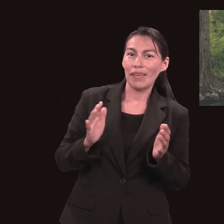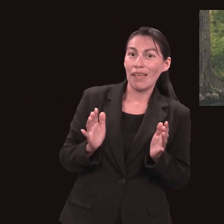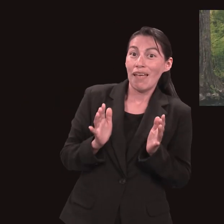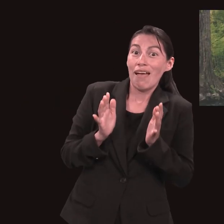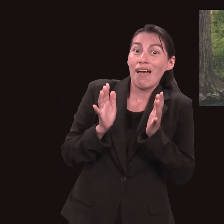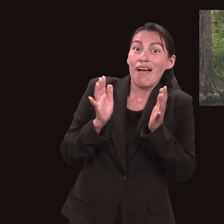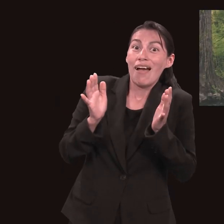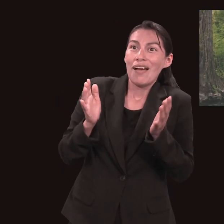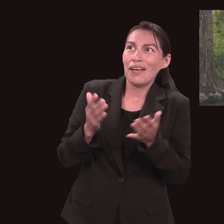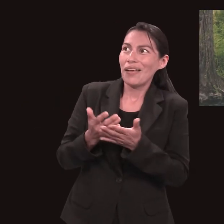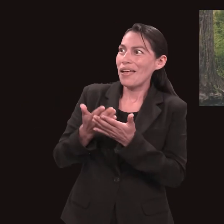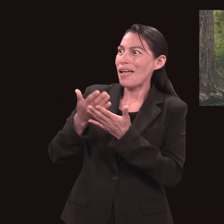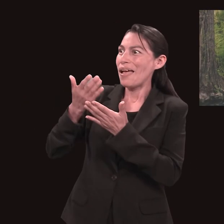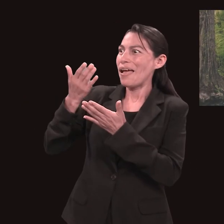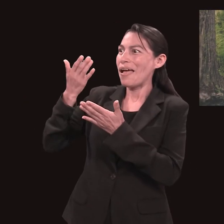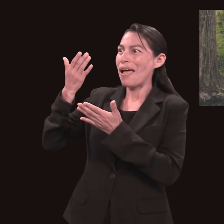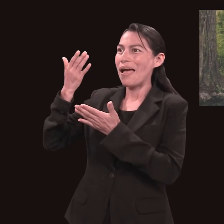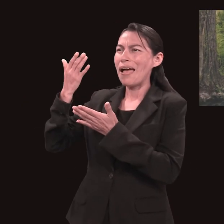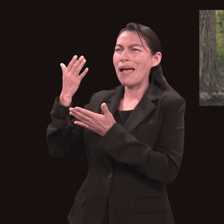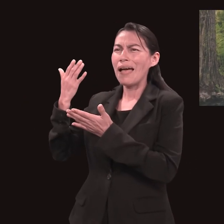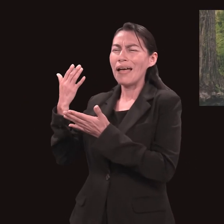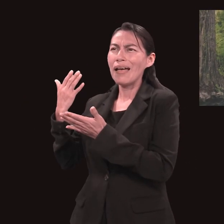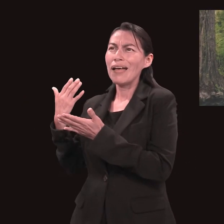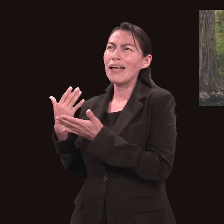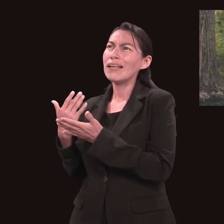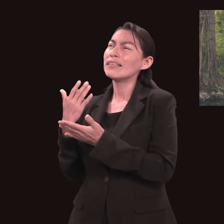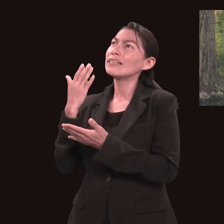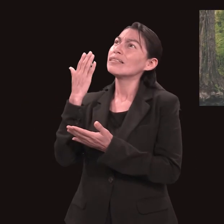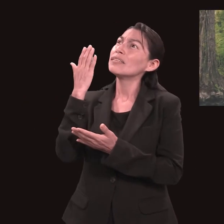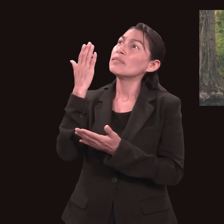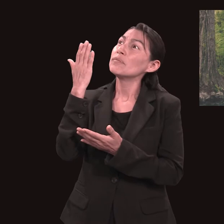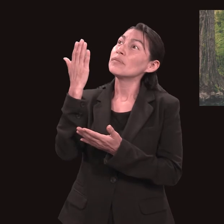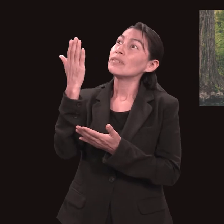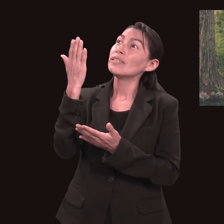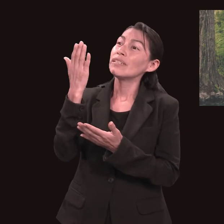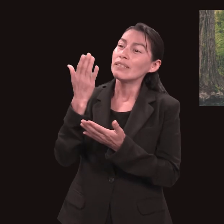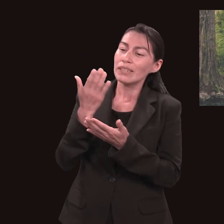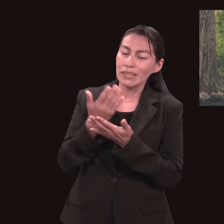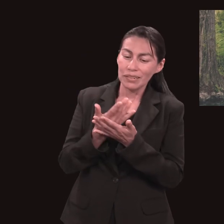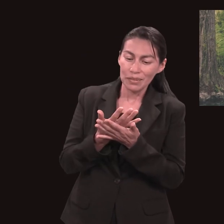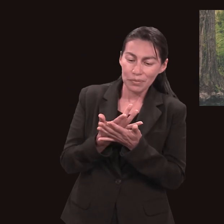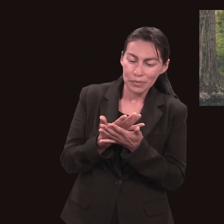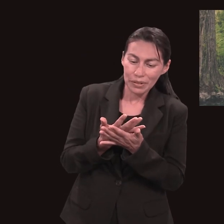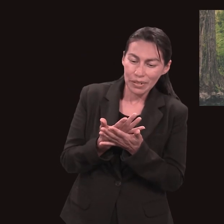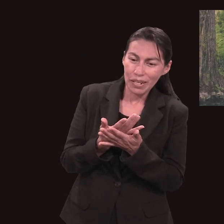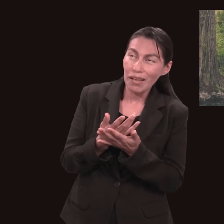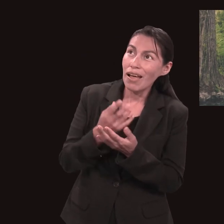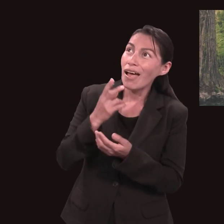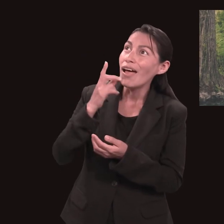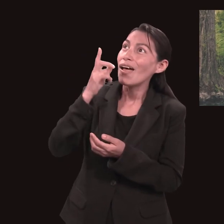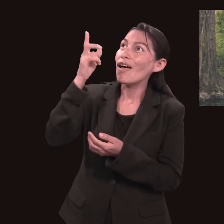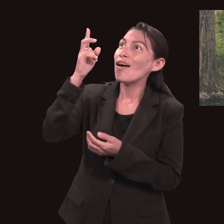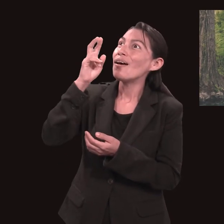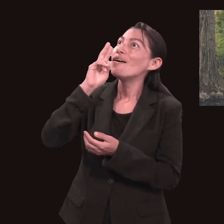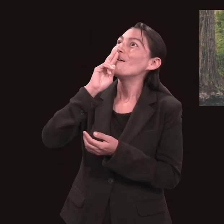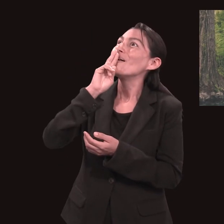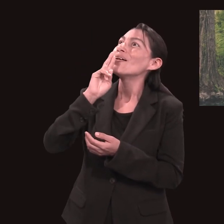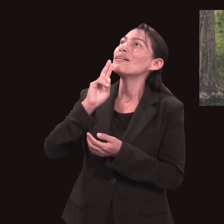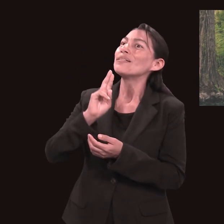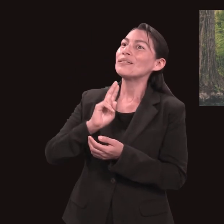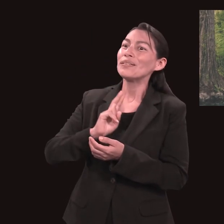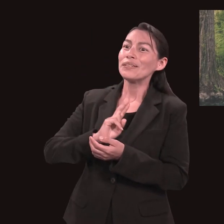cuando menos lo esperaba respondiste lo que un día